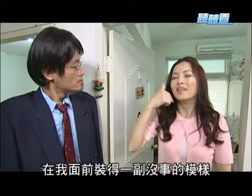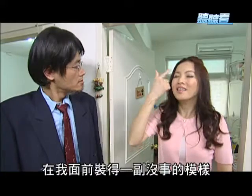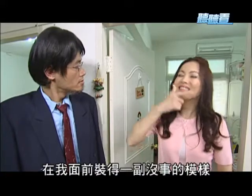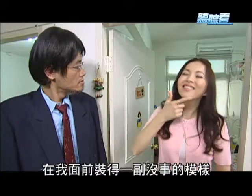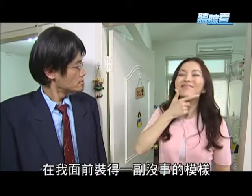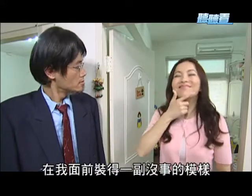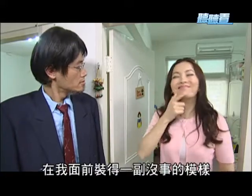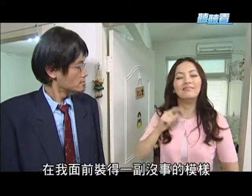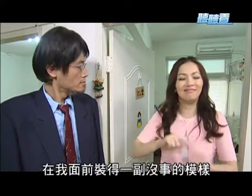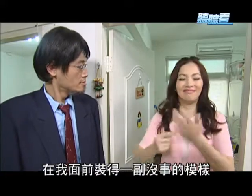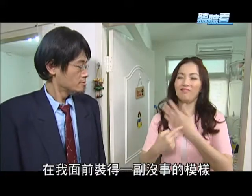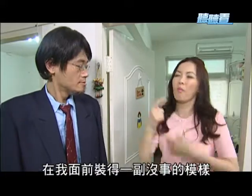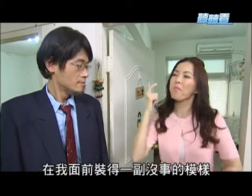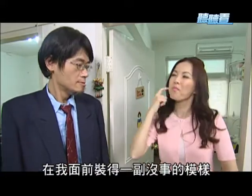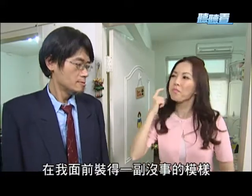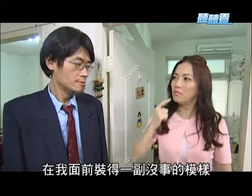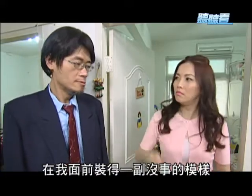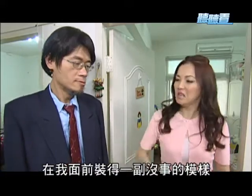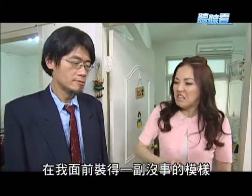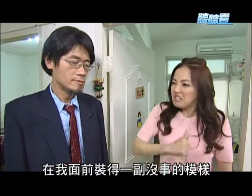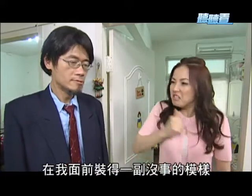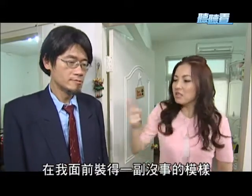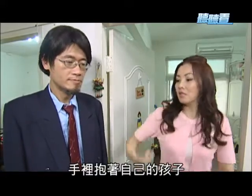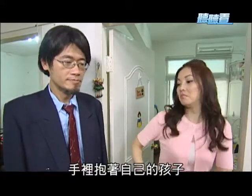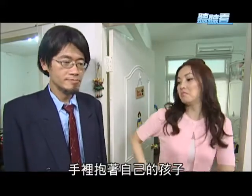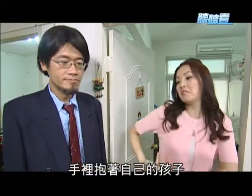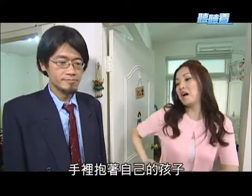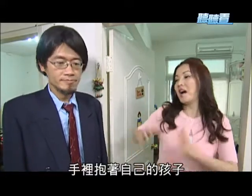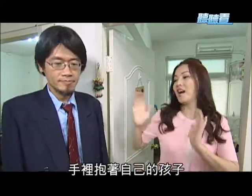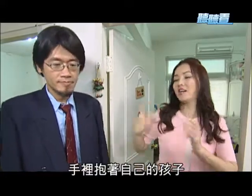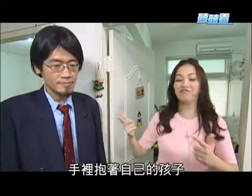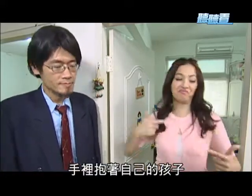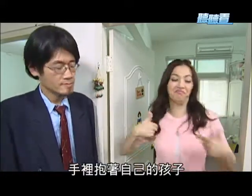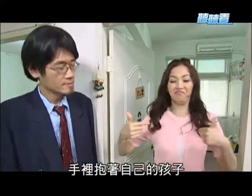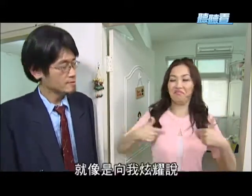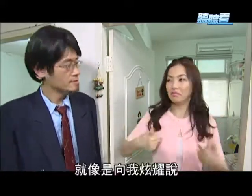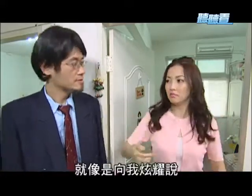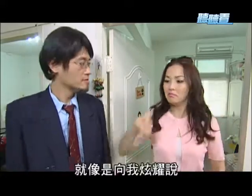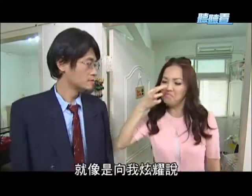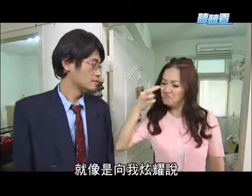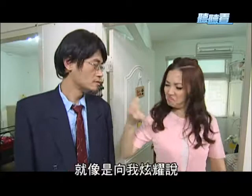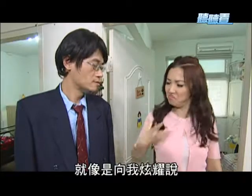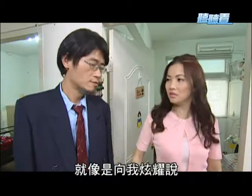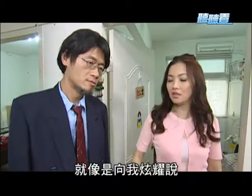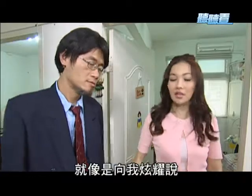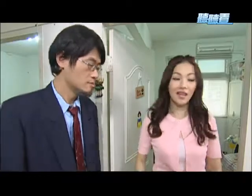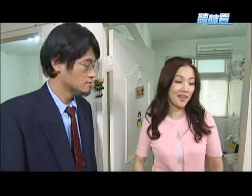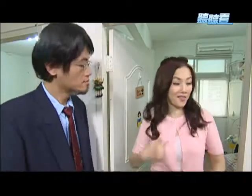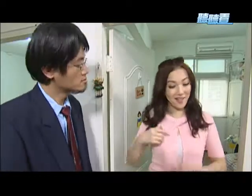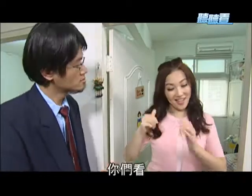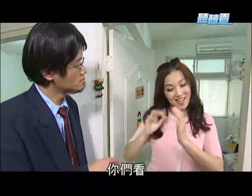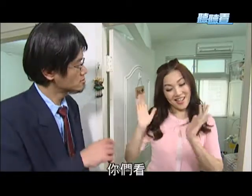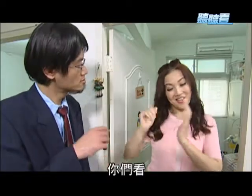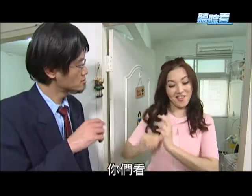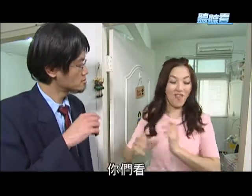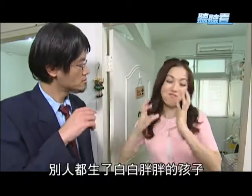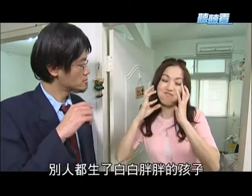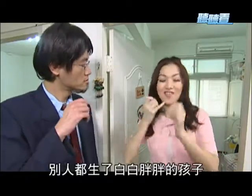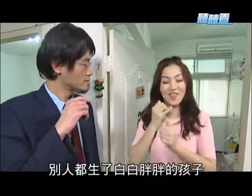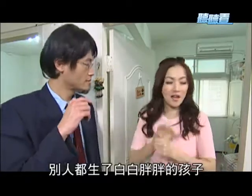面前装的一副没事的模样，手里抱着自己的孩子，就像是向我炫耀说，你们看，别人都生了白白胖